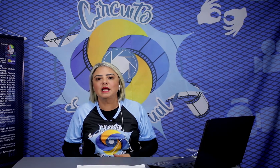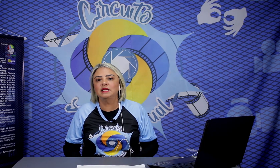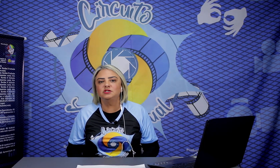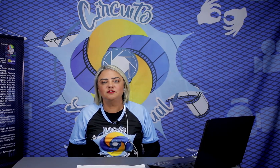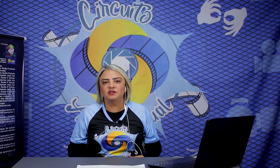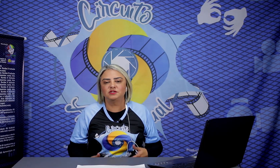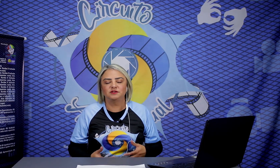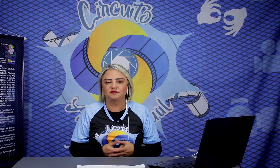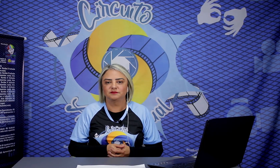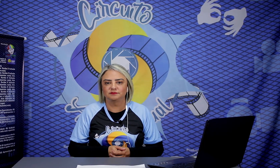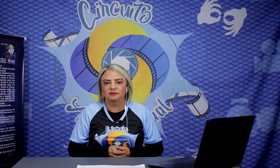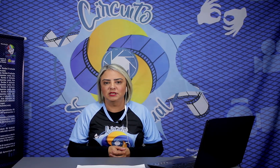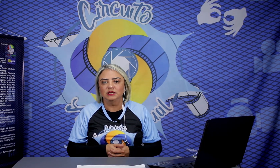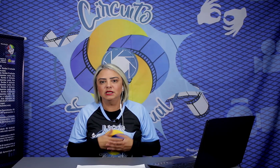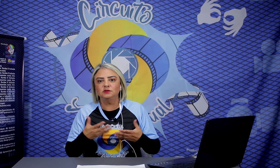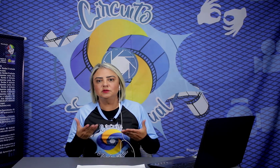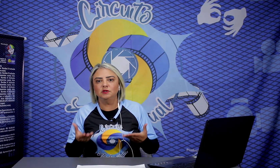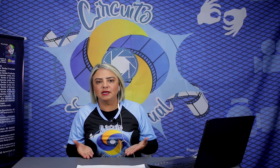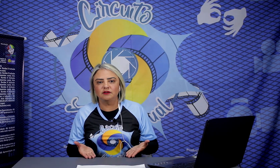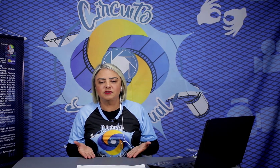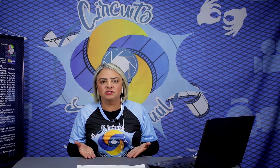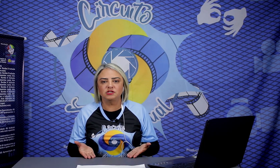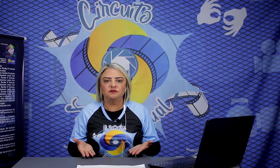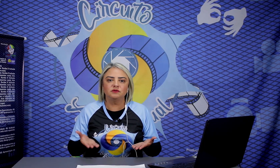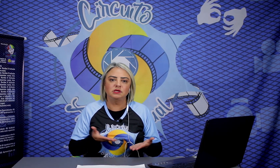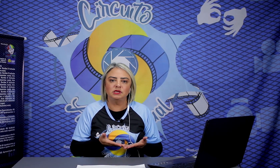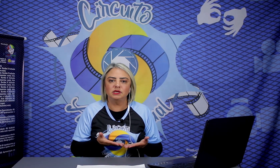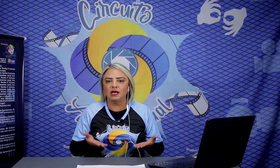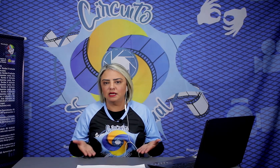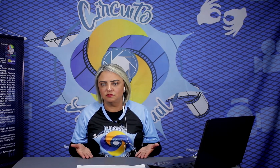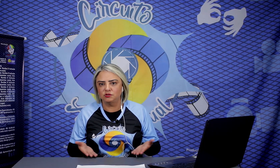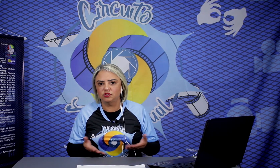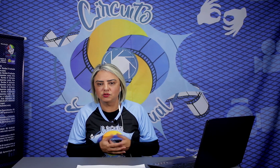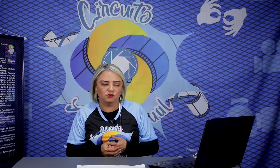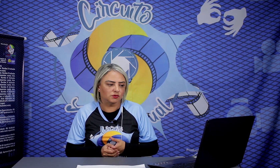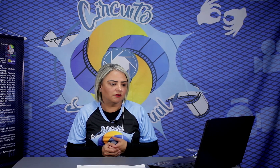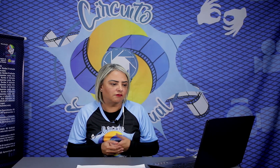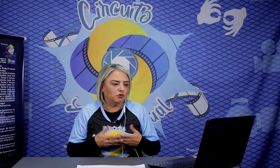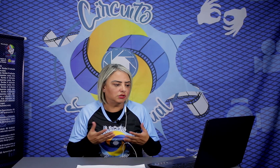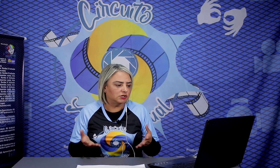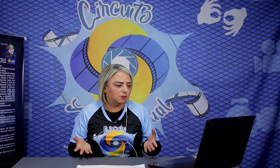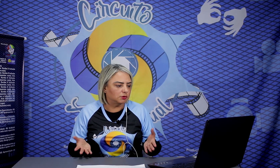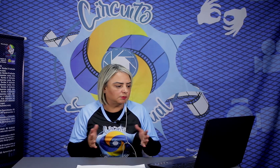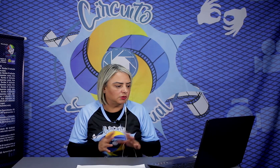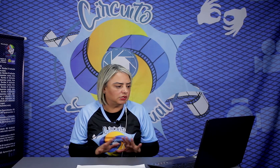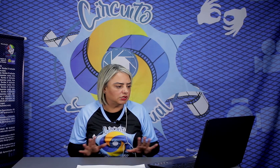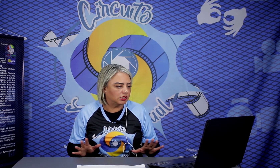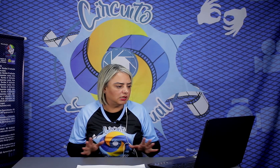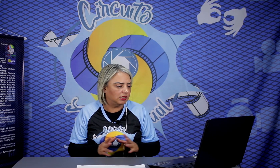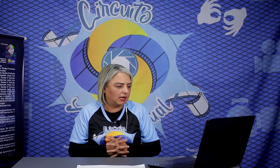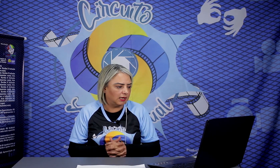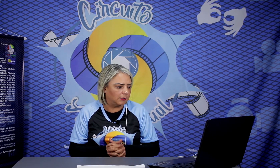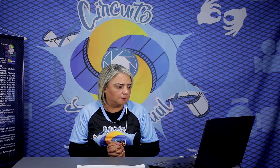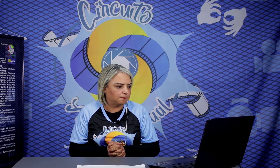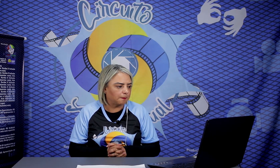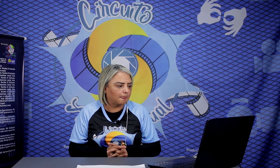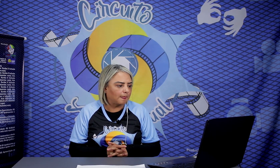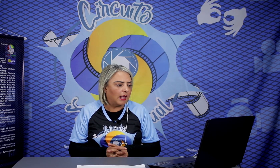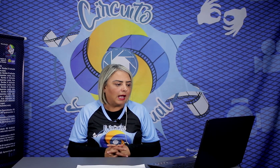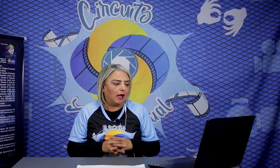de efetivo. Tanto não era efetivo que caiu em desuso. Teve muita disputa política e caiu.